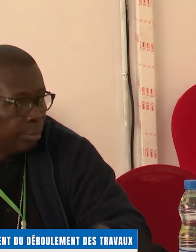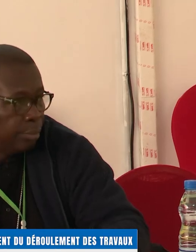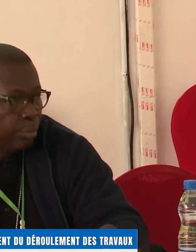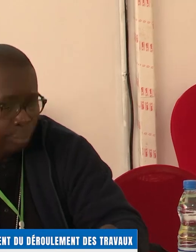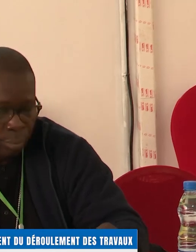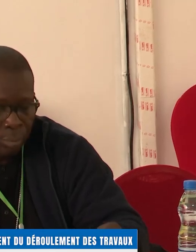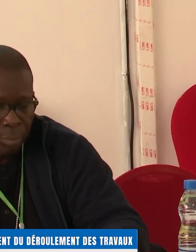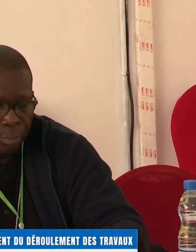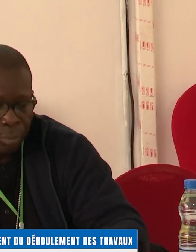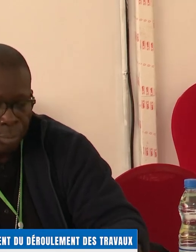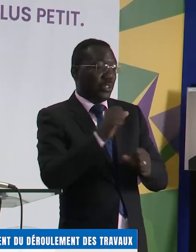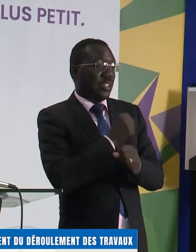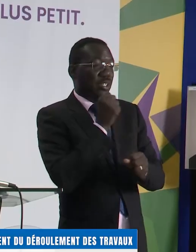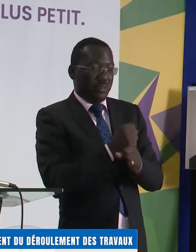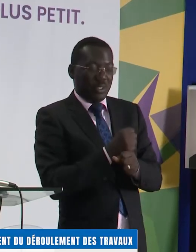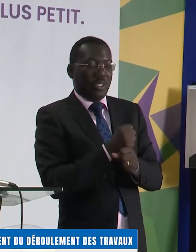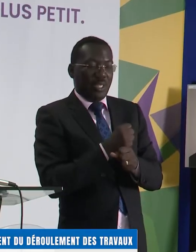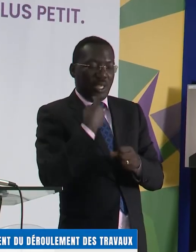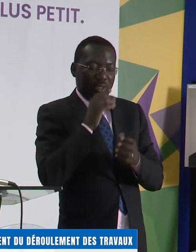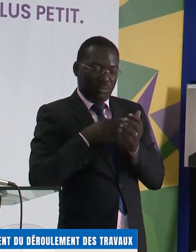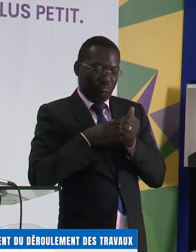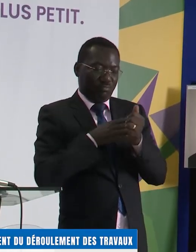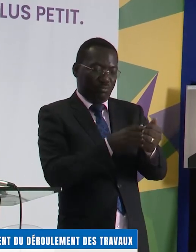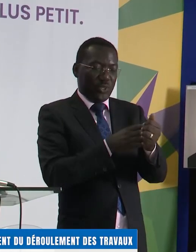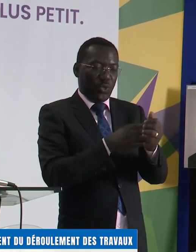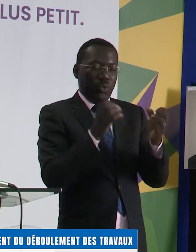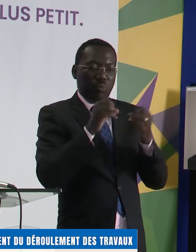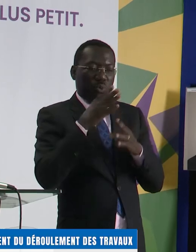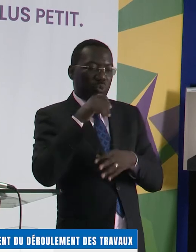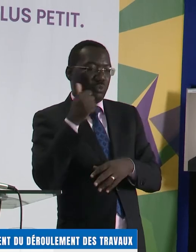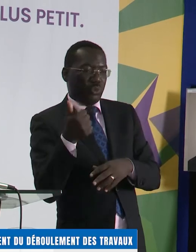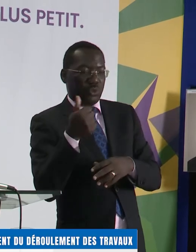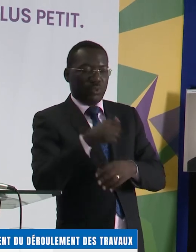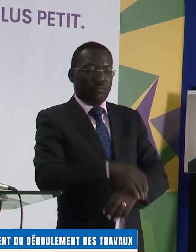des sous-commissions et elle sera suivie de plusieurs autres.